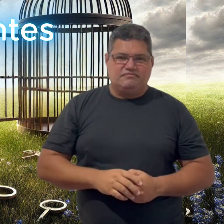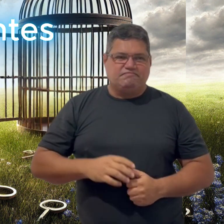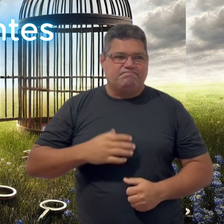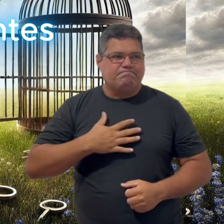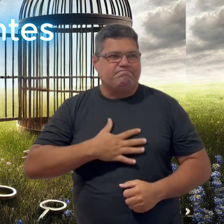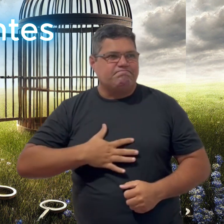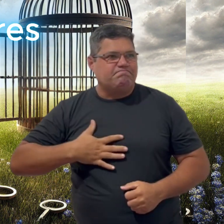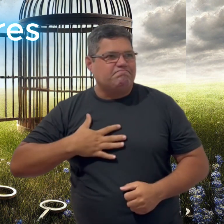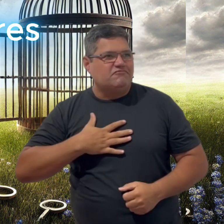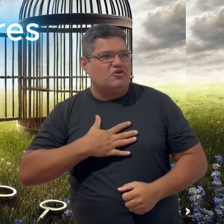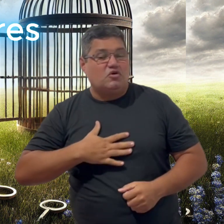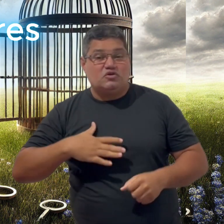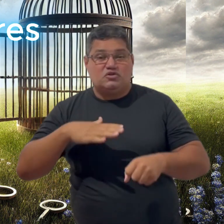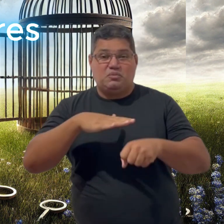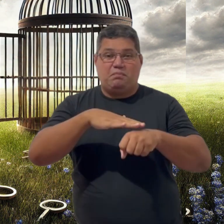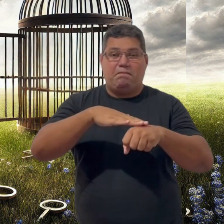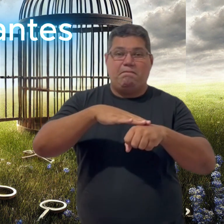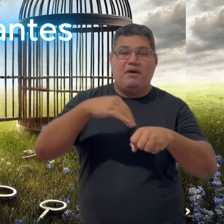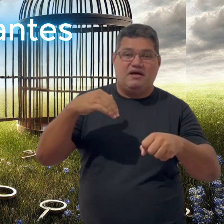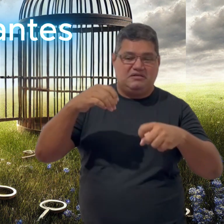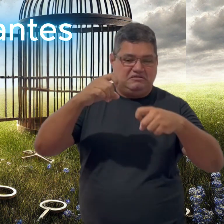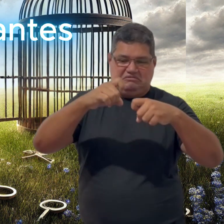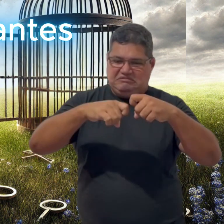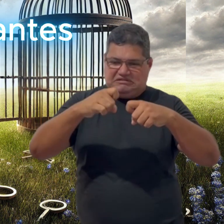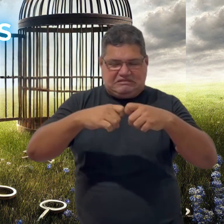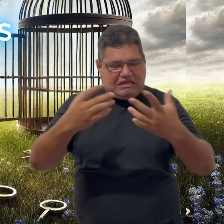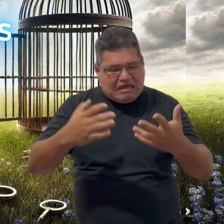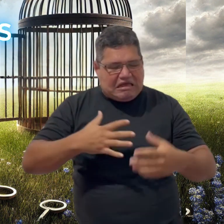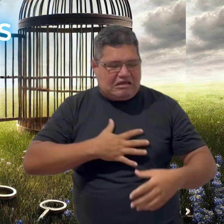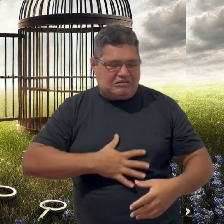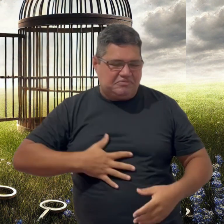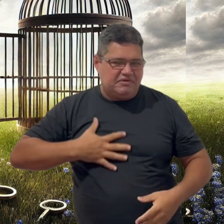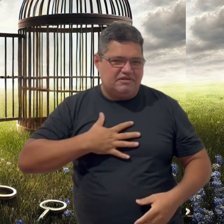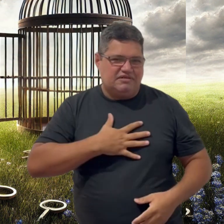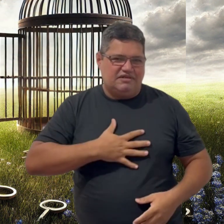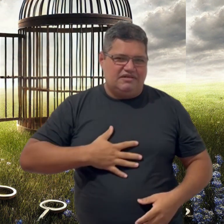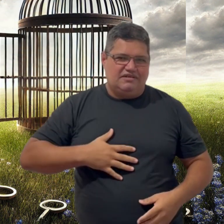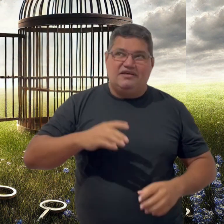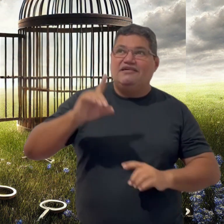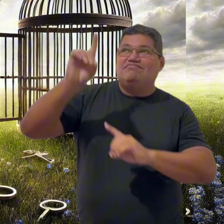mais amante de prazeres do que amante de Deus.